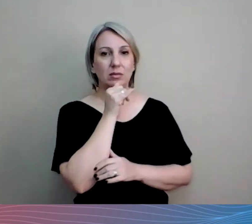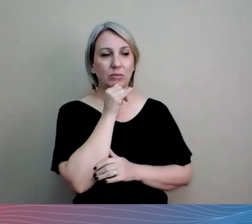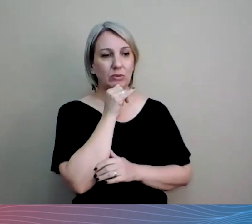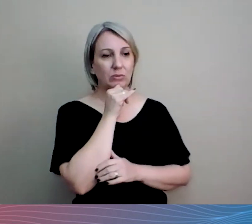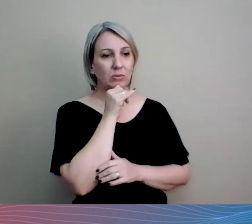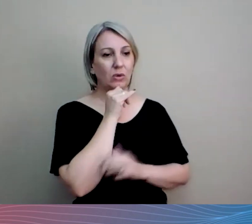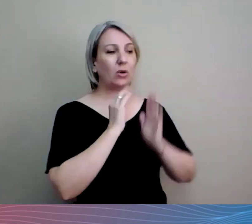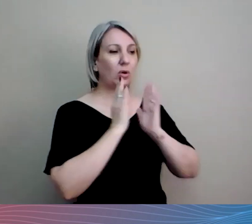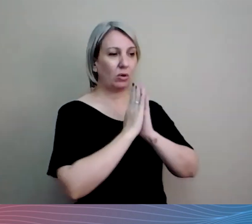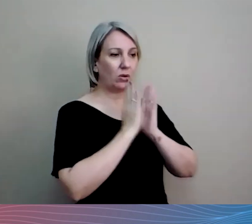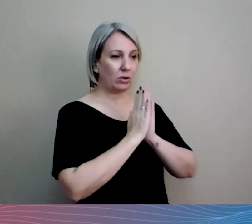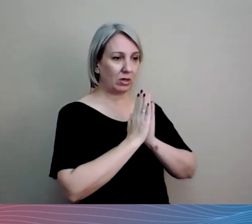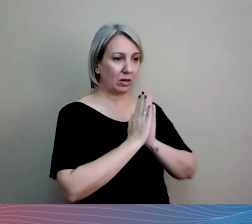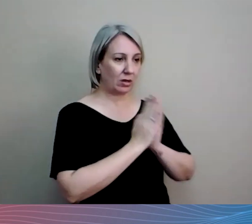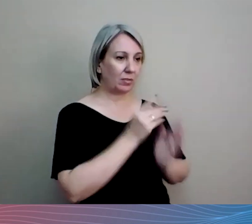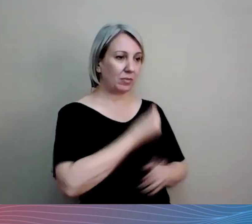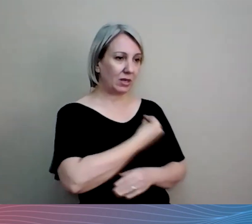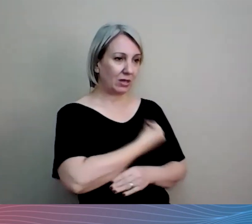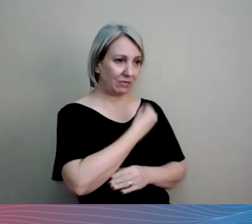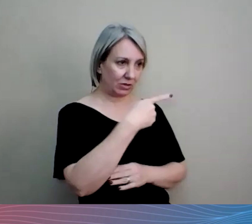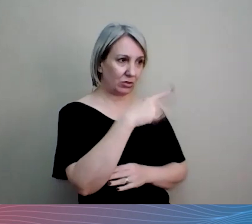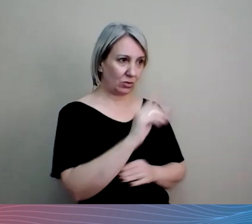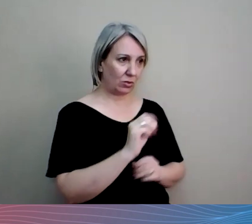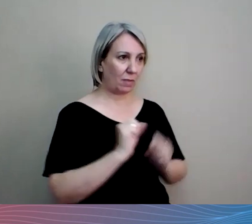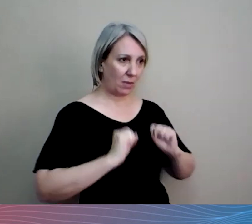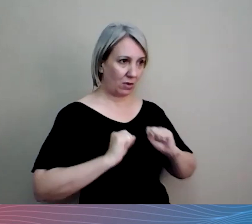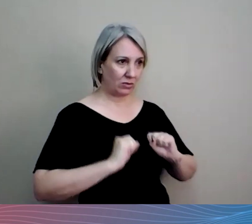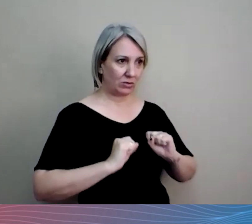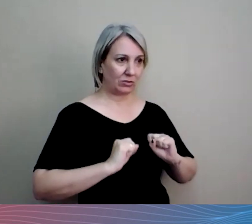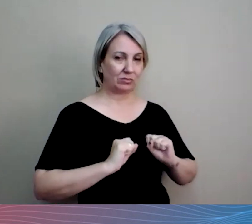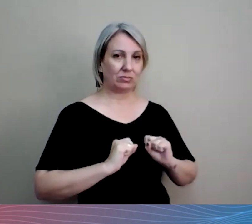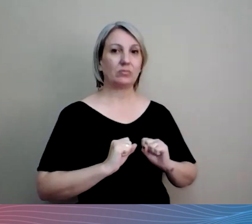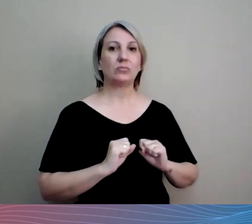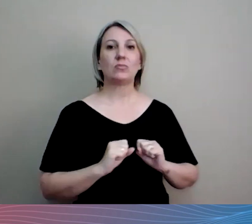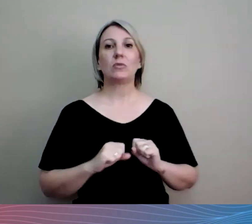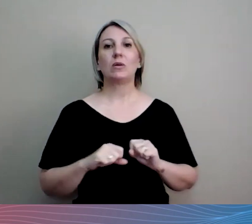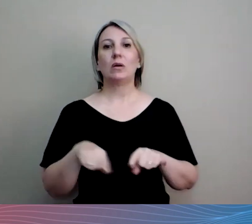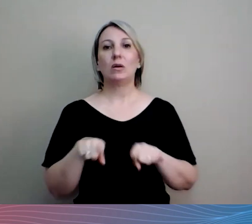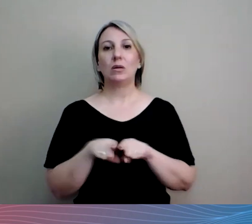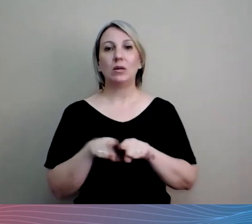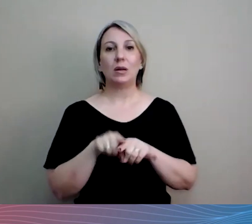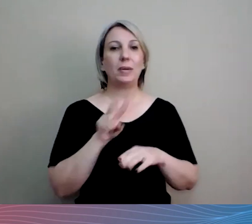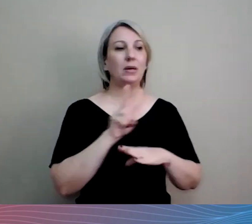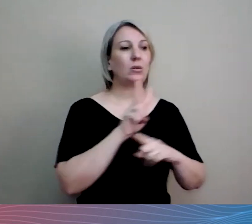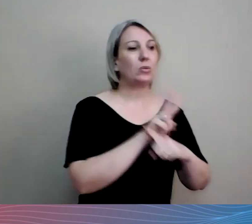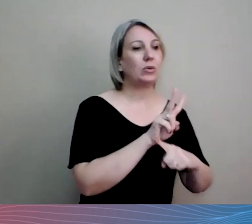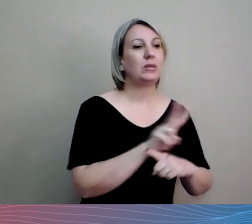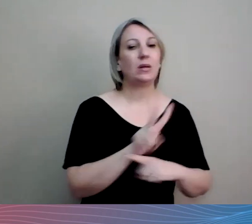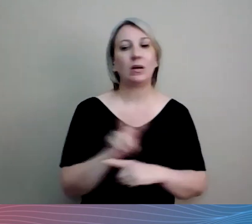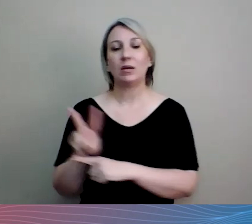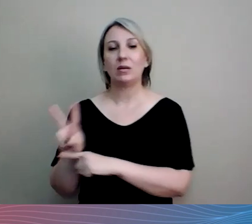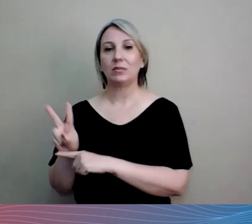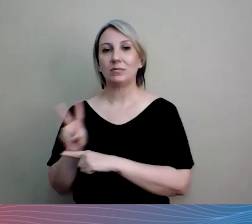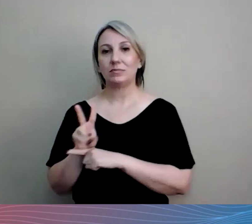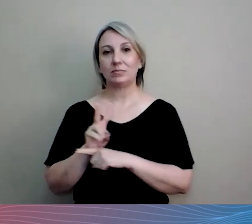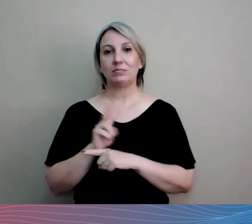fazer comportagem, cuidar das pessoas, não é isso? E edificar junto com uns com os outros. Irmãos,